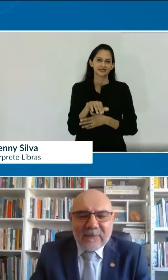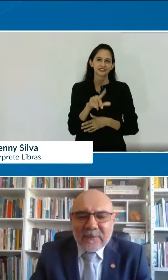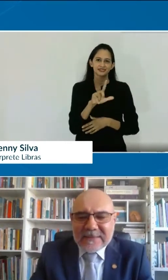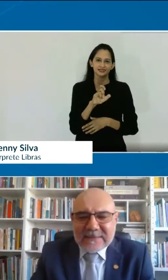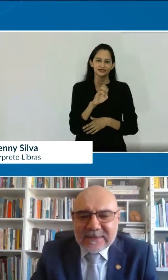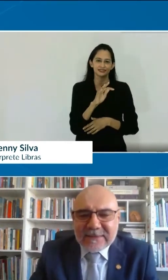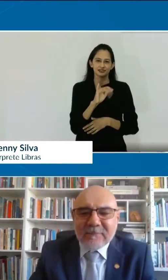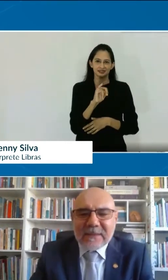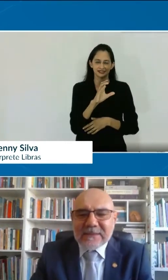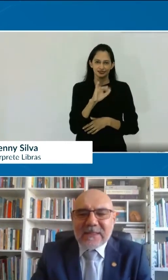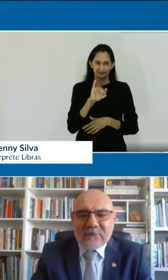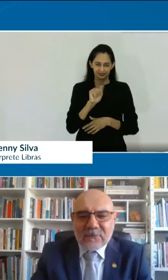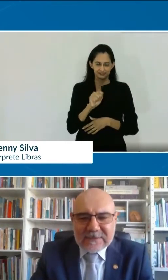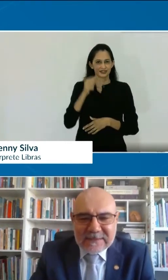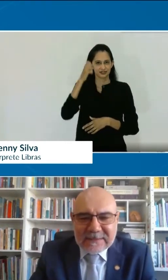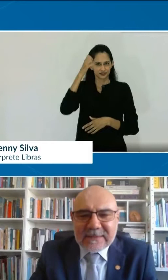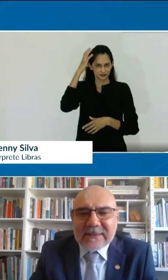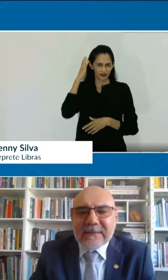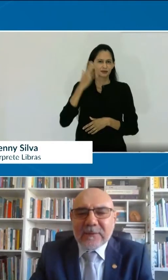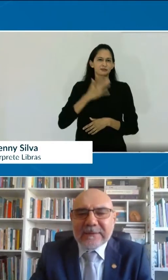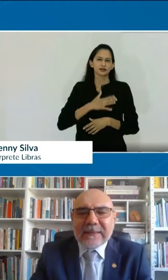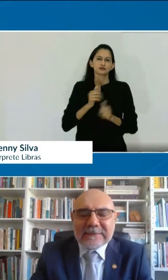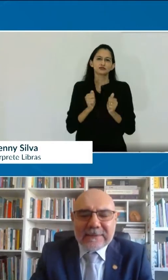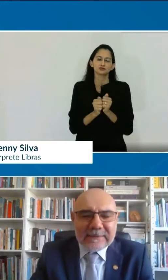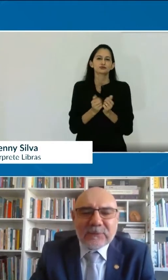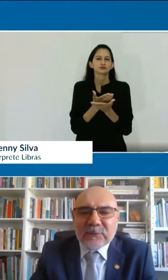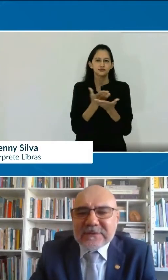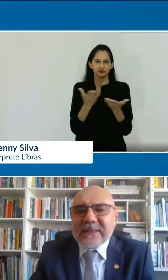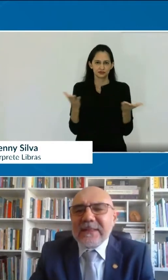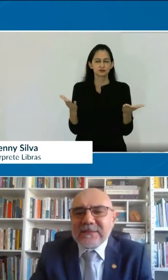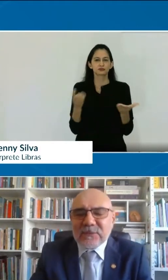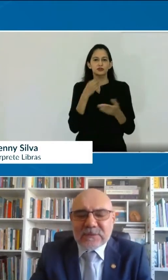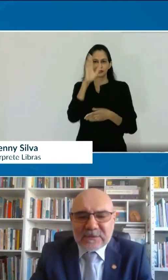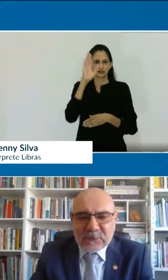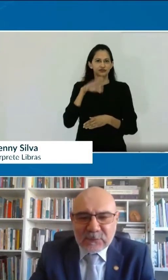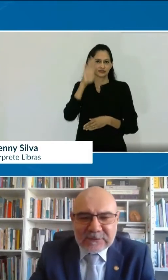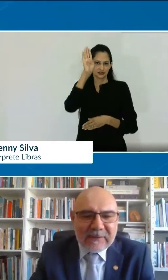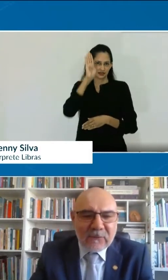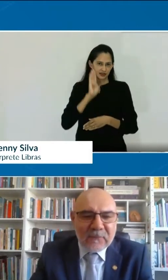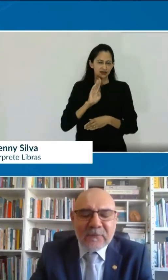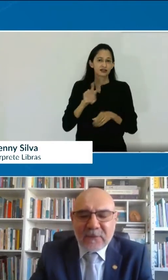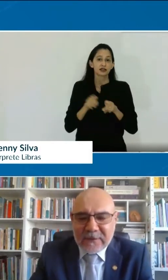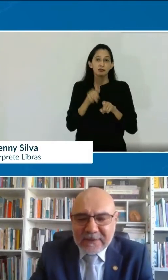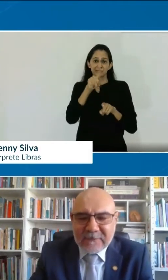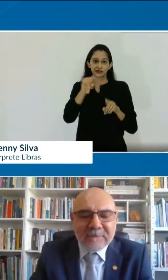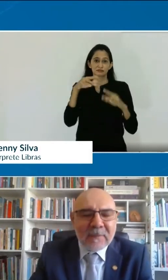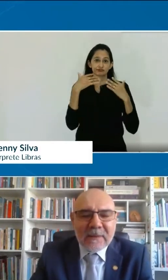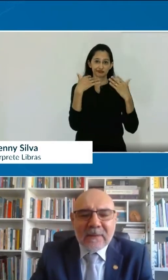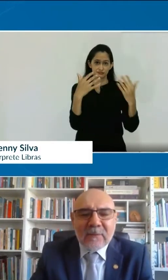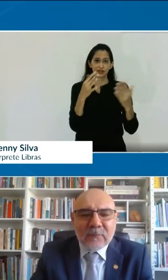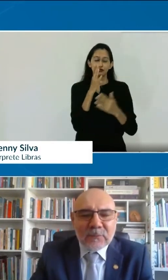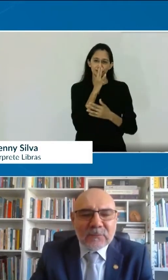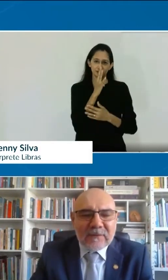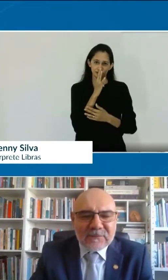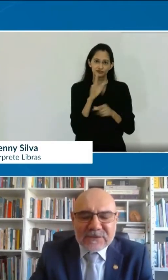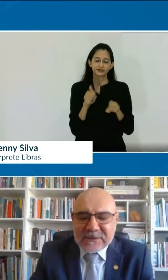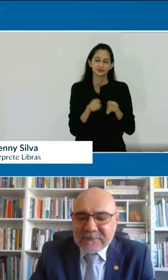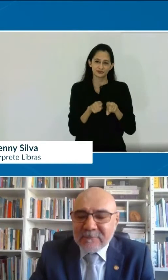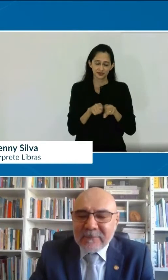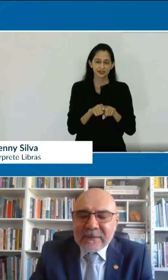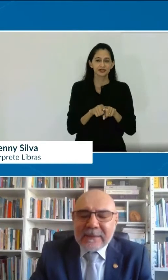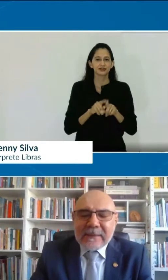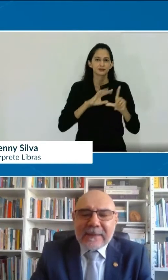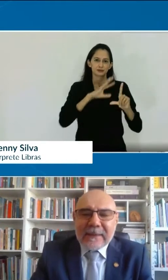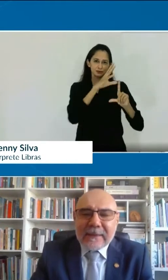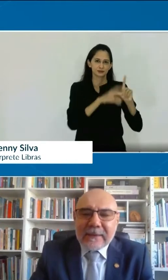tarde, Edivar, um prazer estar com vocês aqui, boa tarde, Dene, e todos aqueles que nos escutam e acompanham o programa Mundo